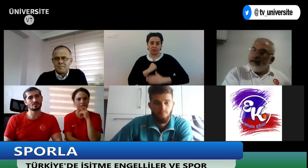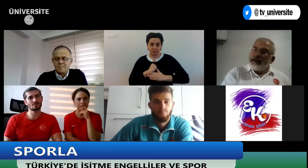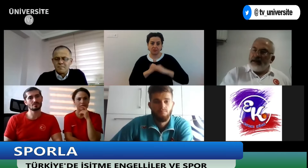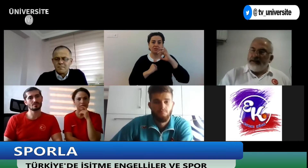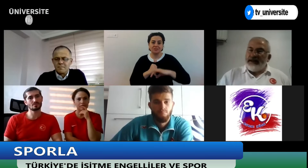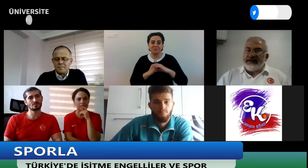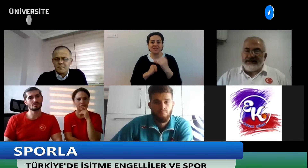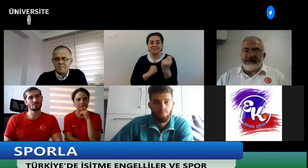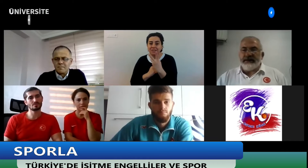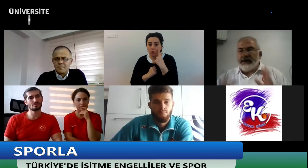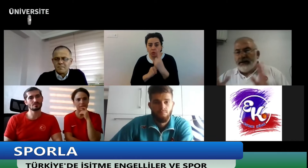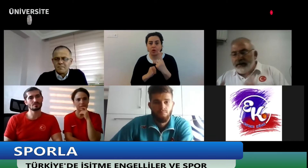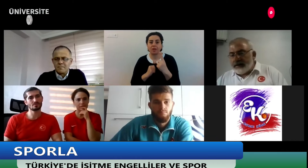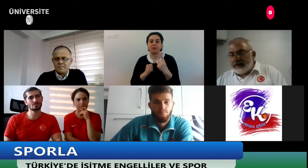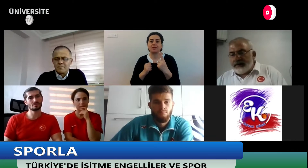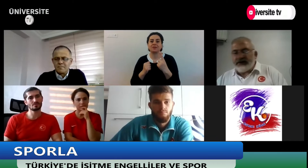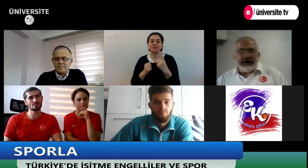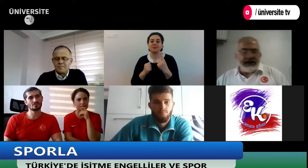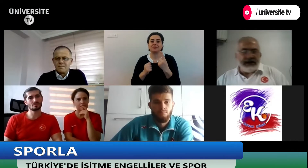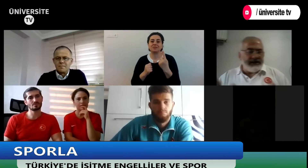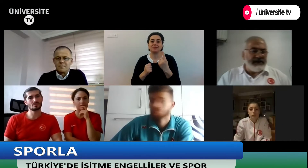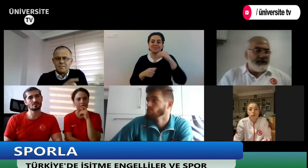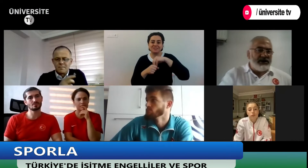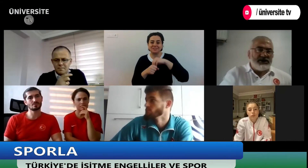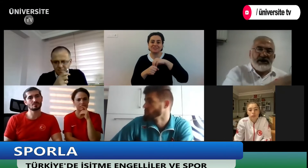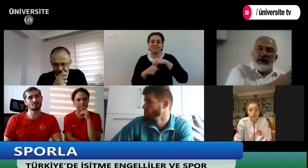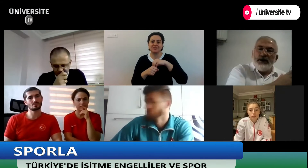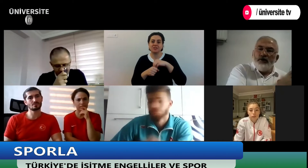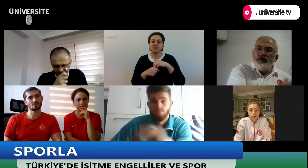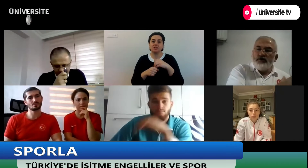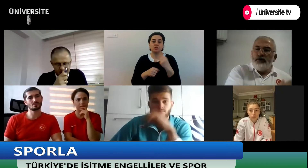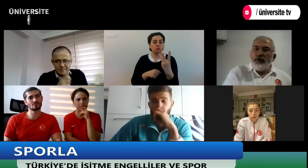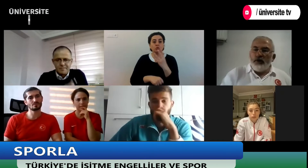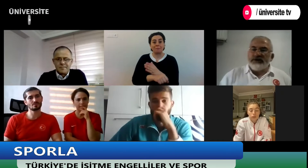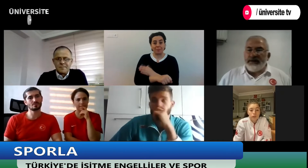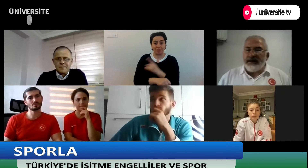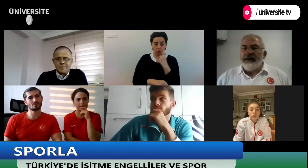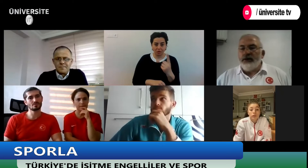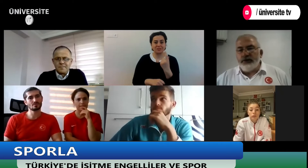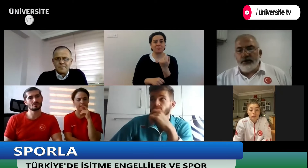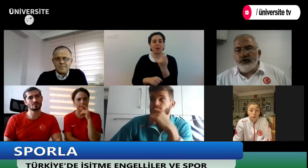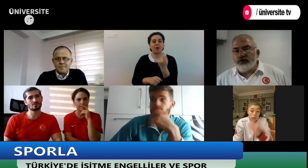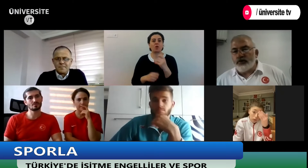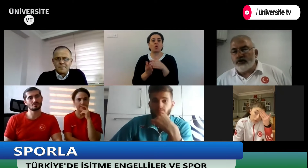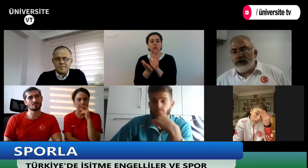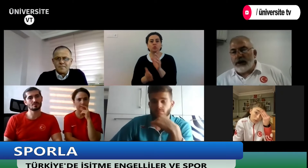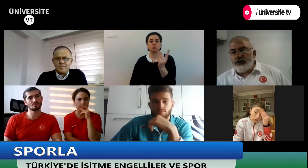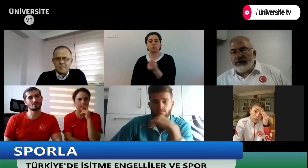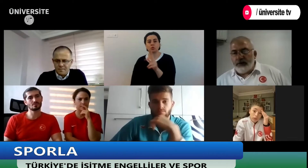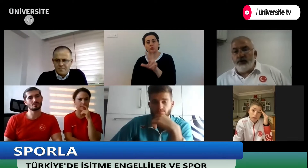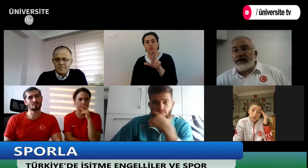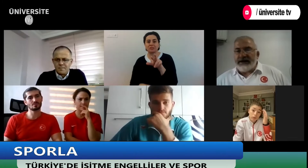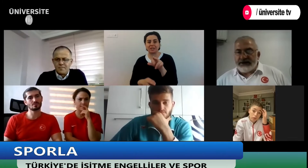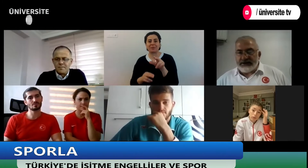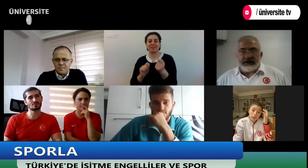bunlara kademeler getirdik. İşte kendinden başka 3 ülke olsa bile ödülün %30'unu alıyor